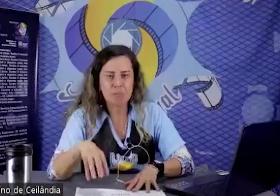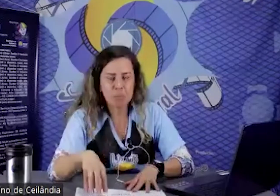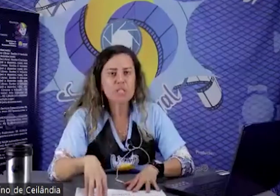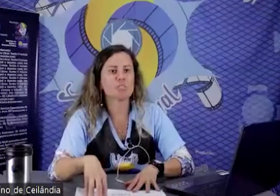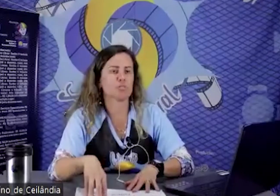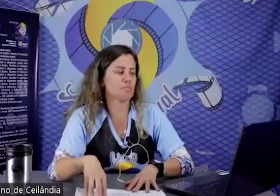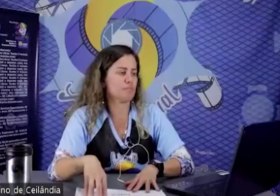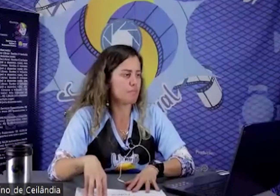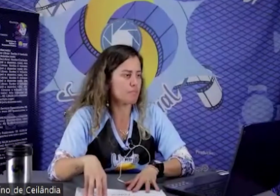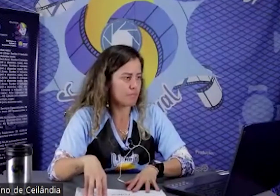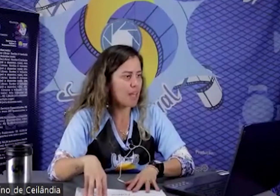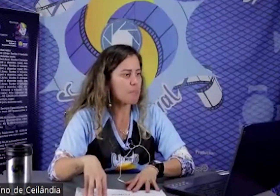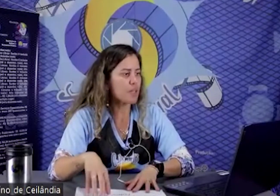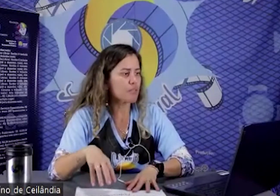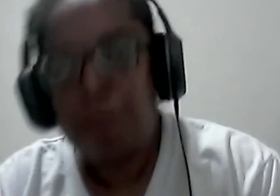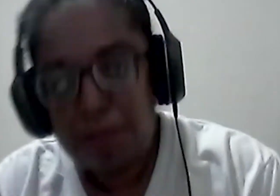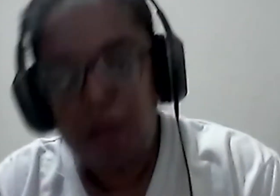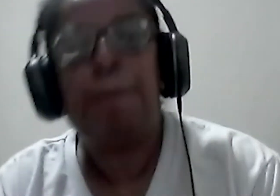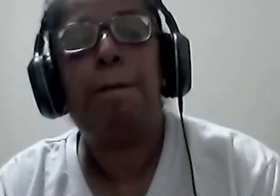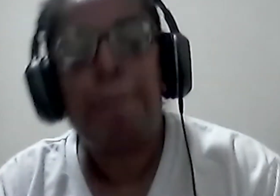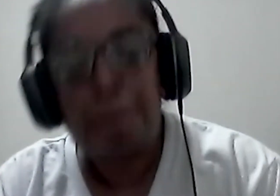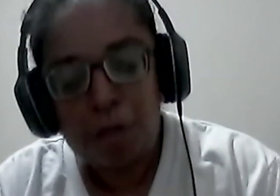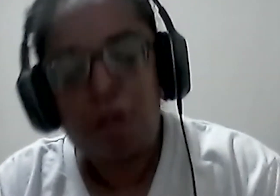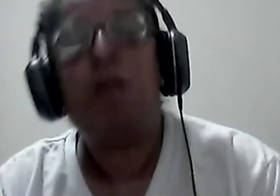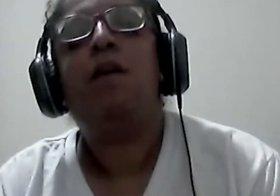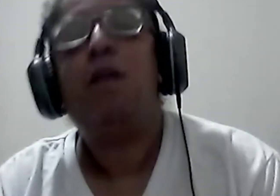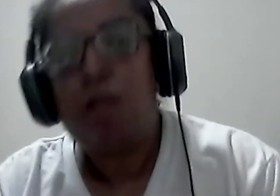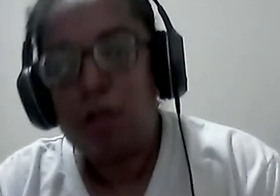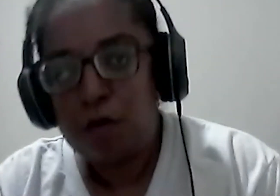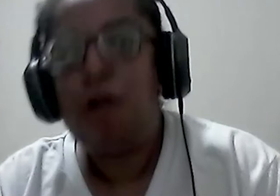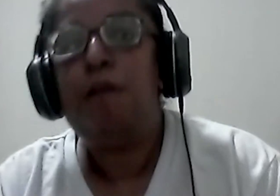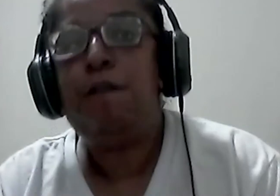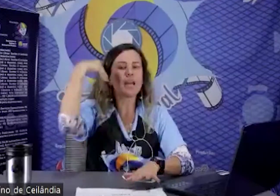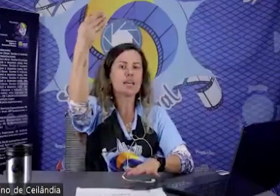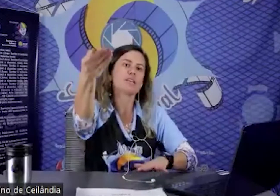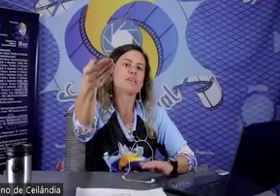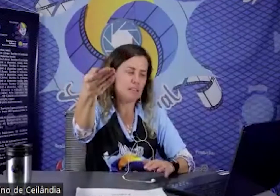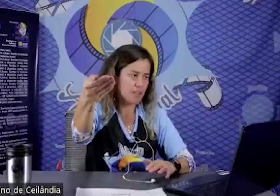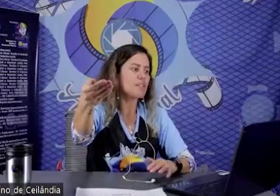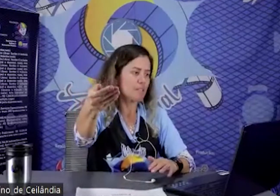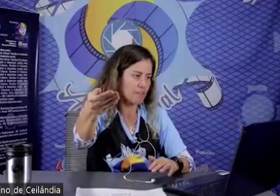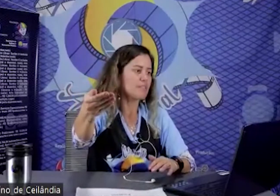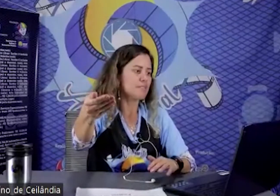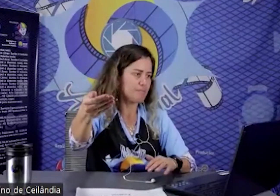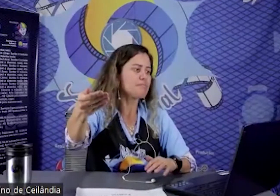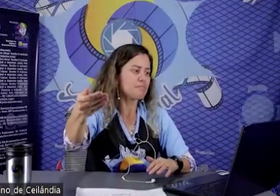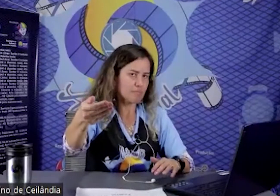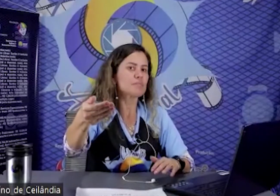por isso, né? Porque vocês precisam ir para o além. O além. Né? Tem